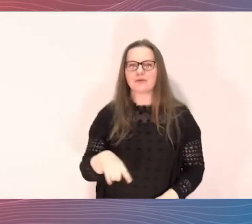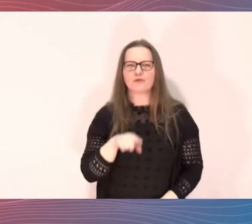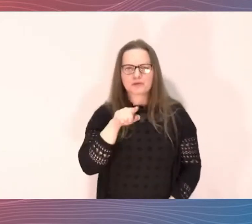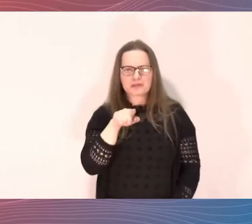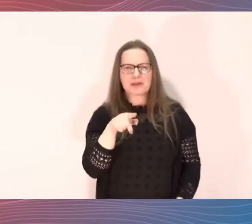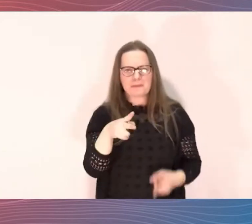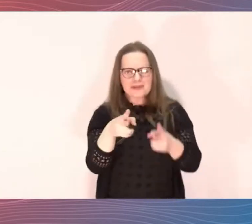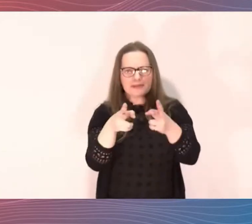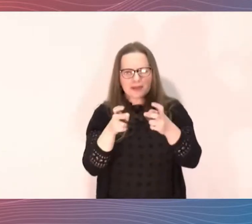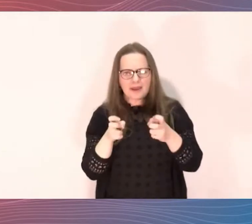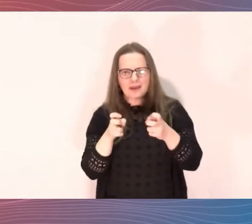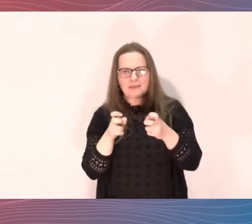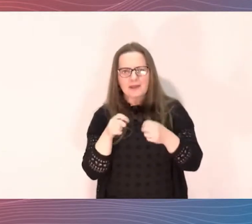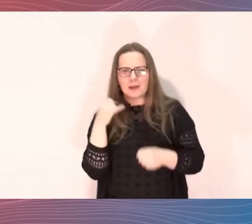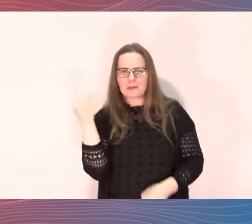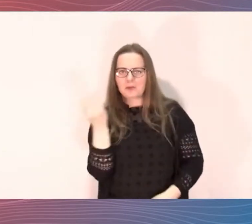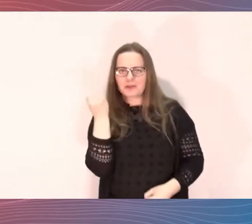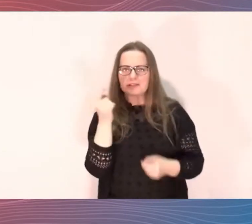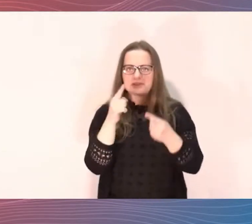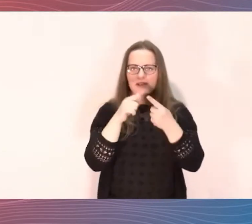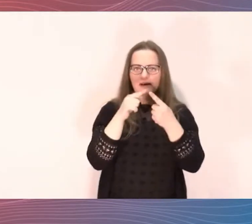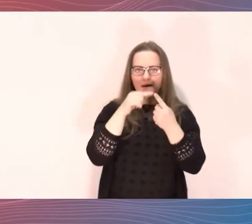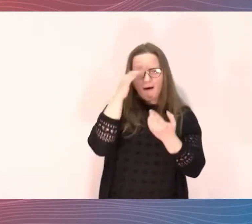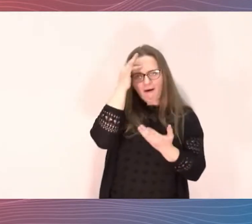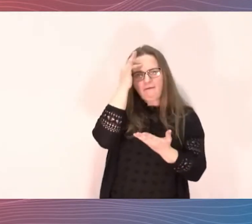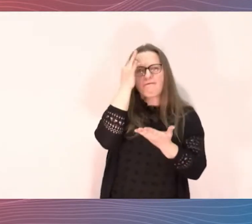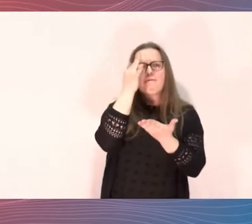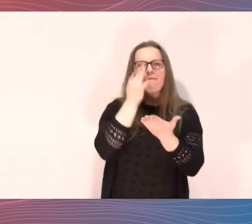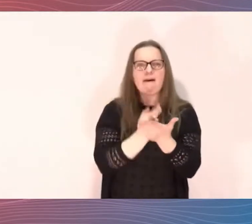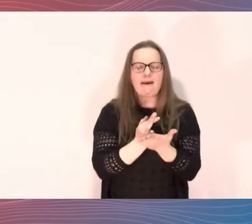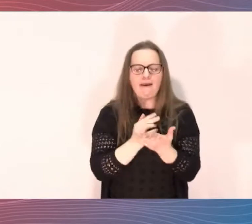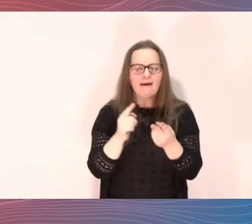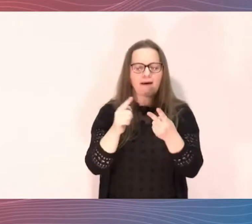amor. Irmãos, a fé é na palavra.